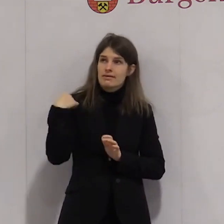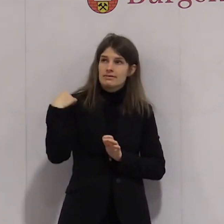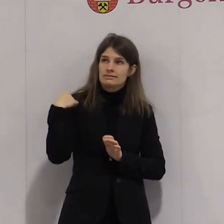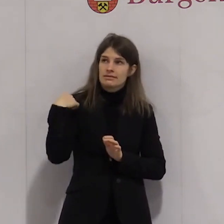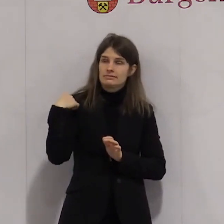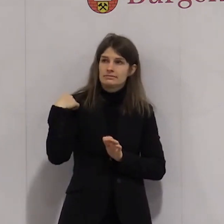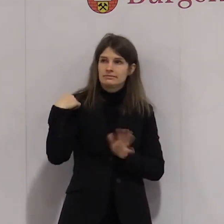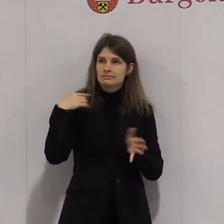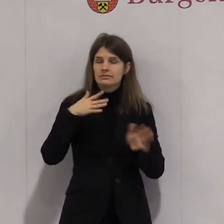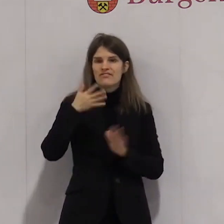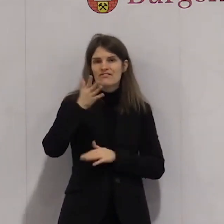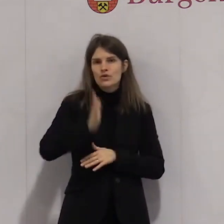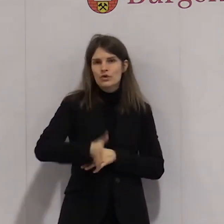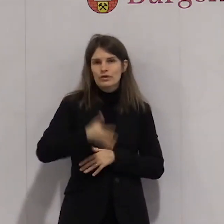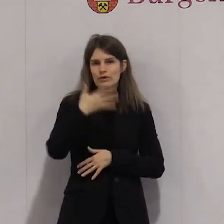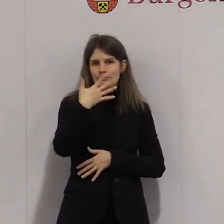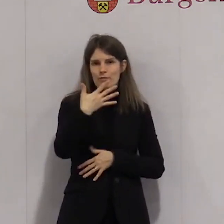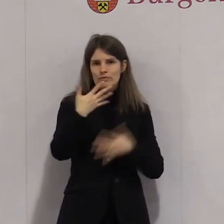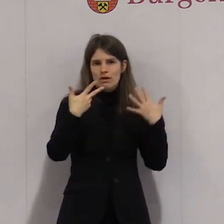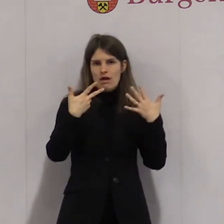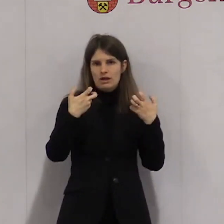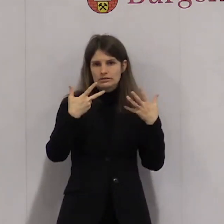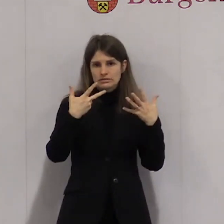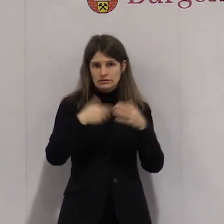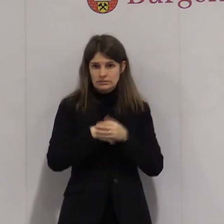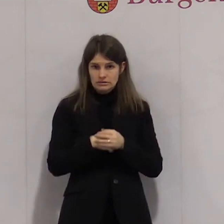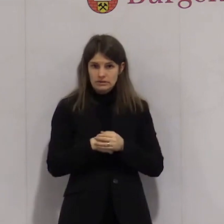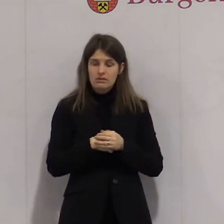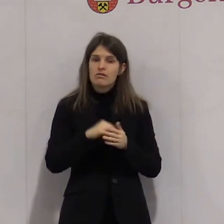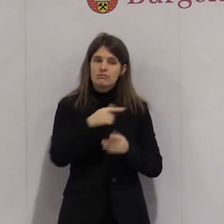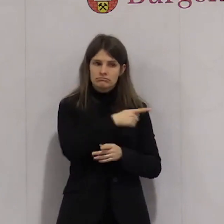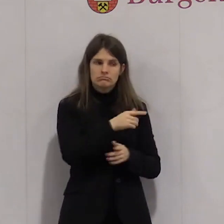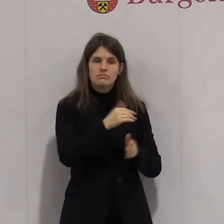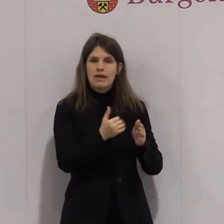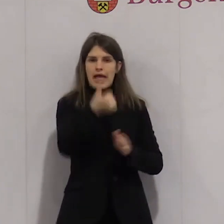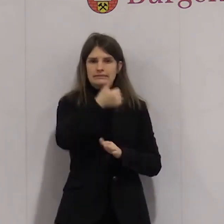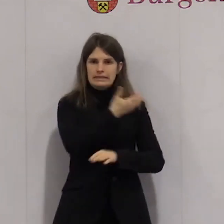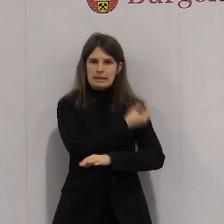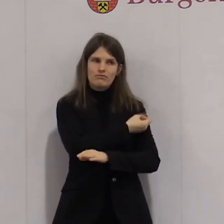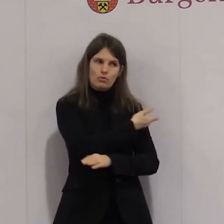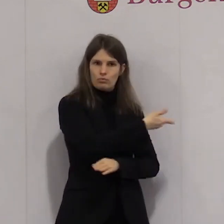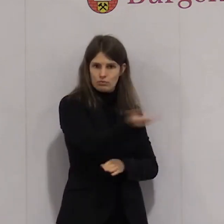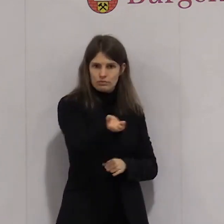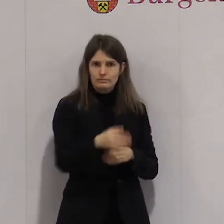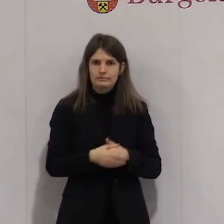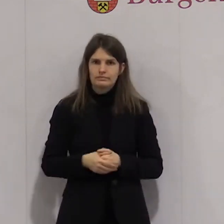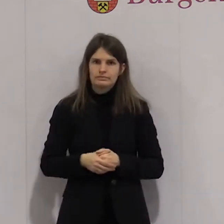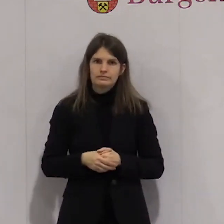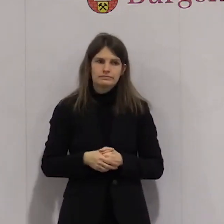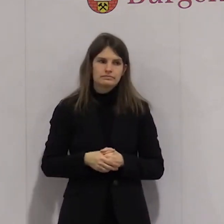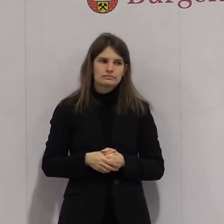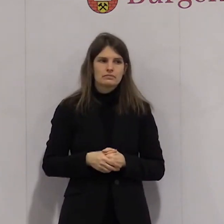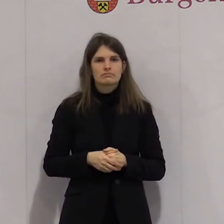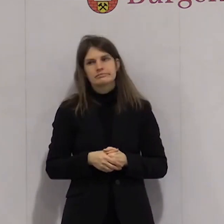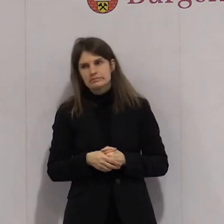gesagt 585 erst ins umwelt das ist angesichts der großen zahl der